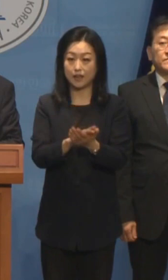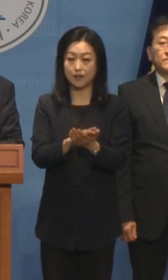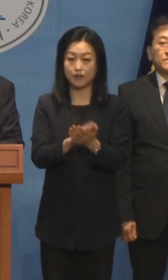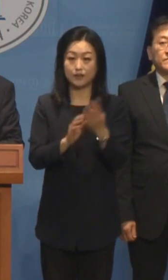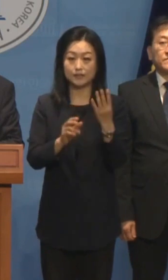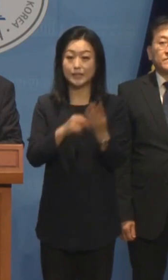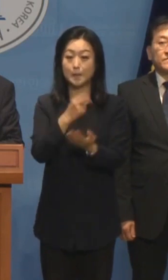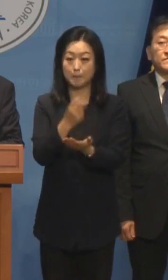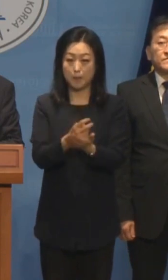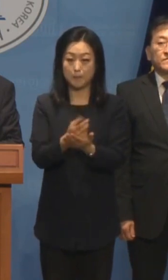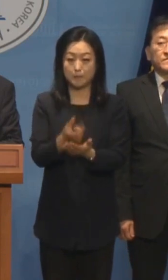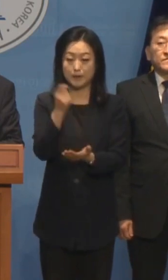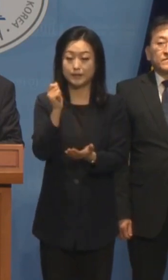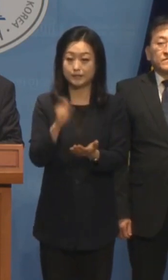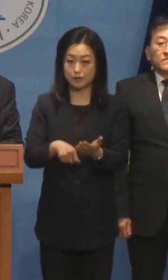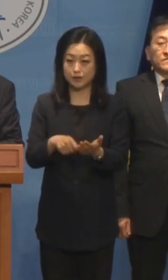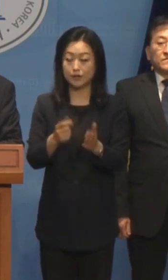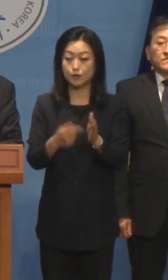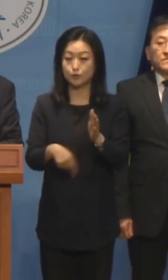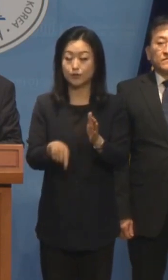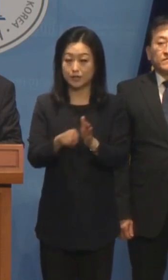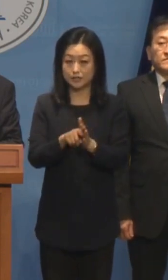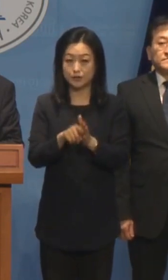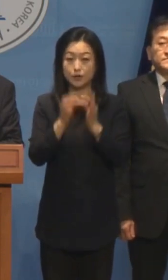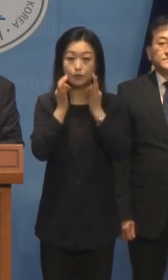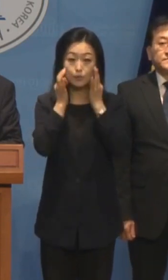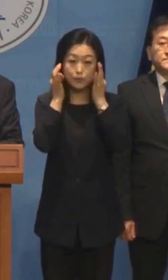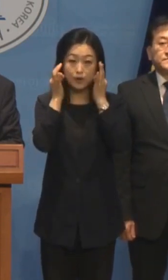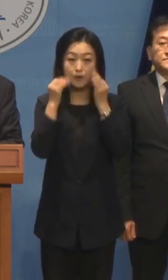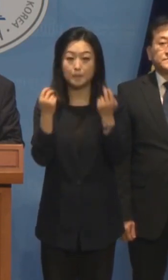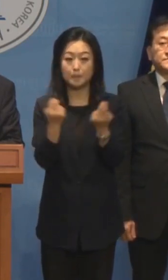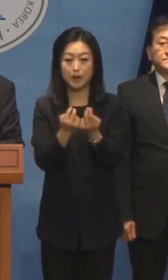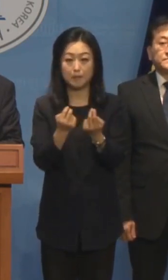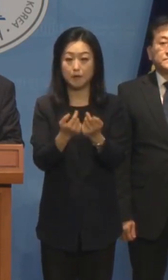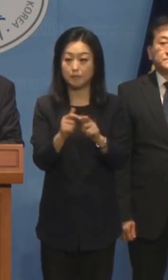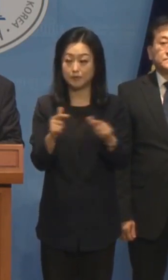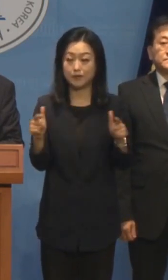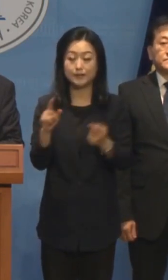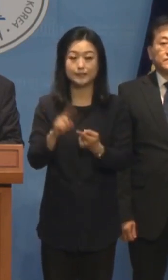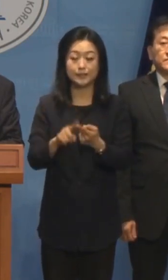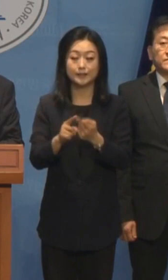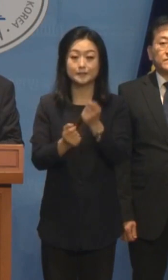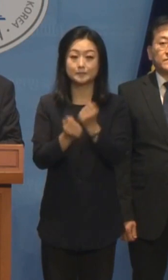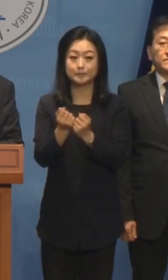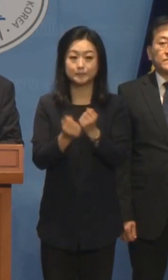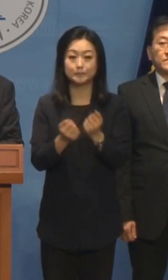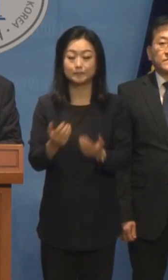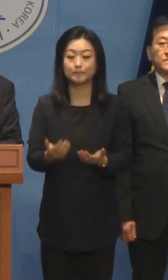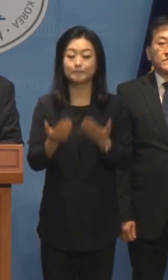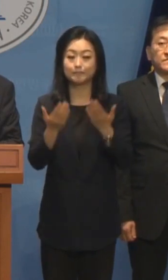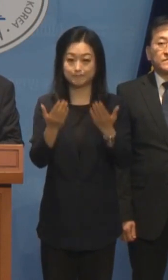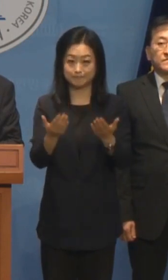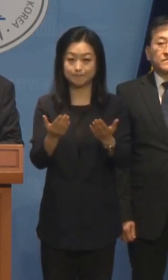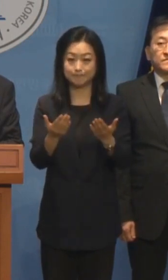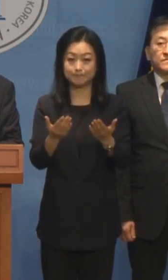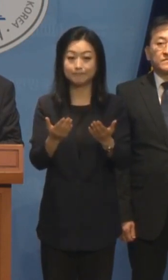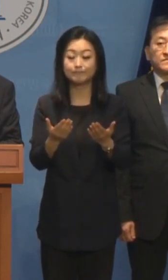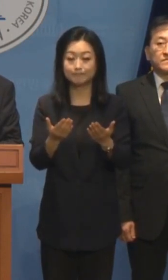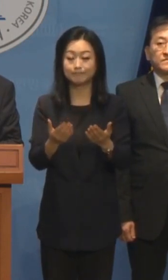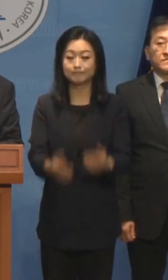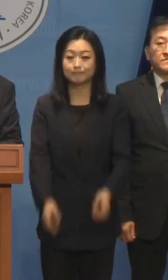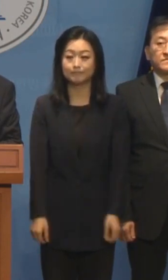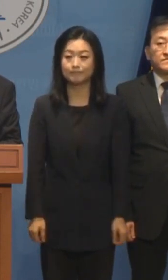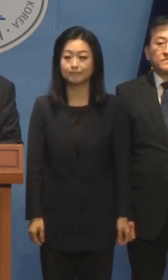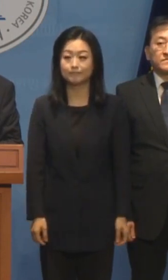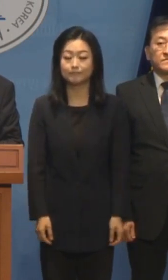어떻게 신속하게 입법 완성할 것인지 그런 조국혁신당의 입장을